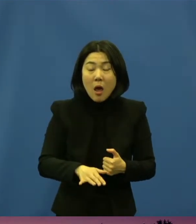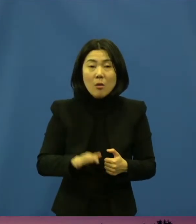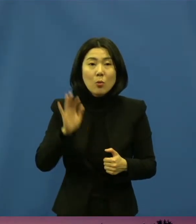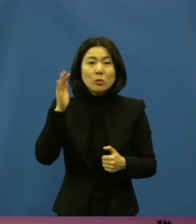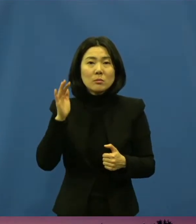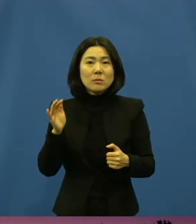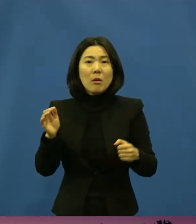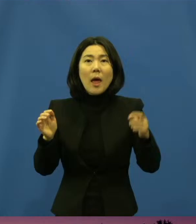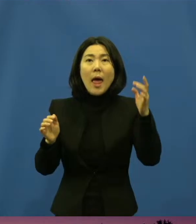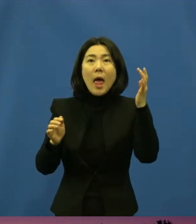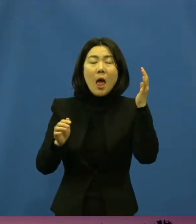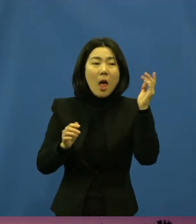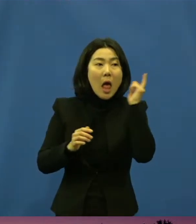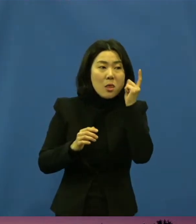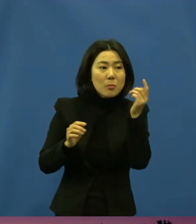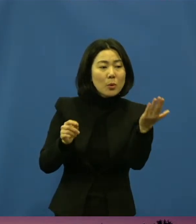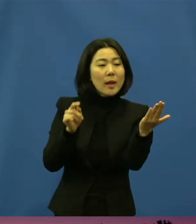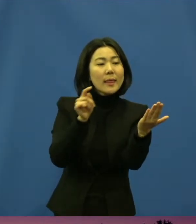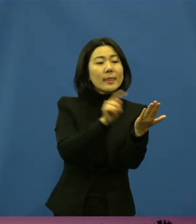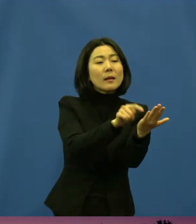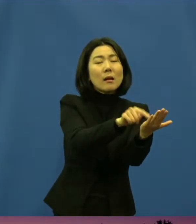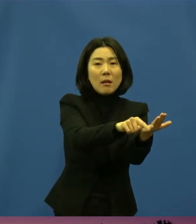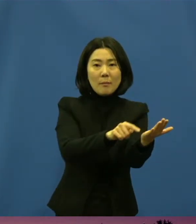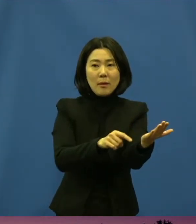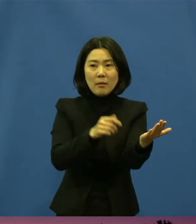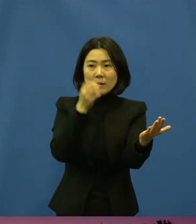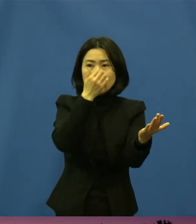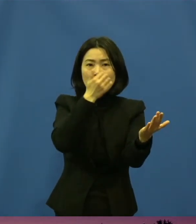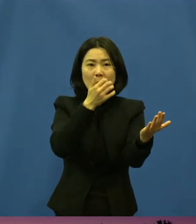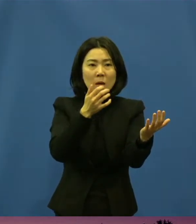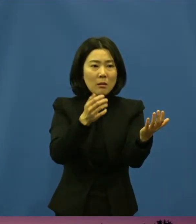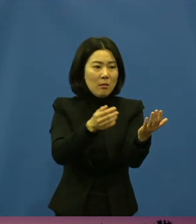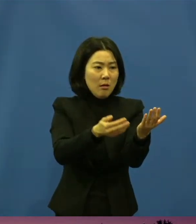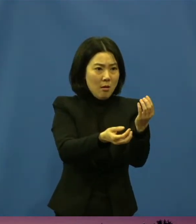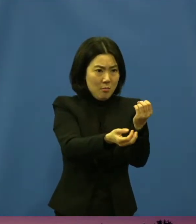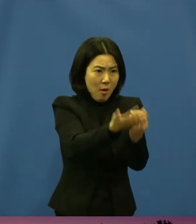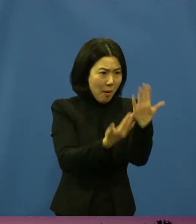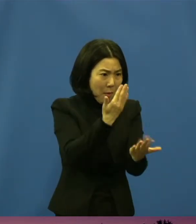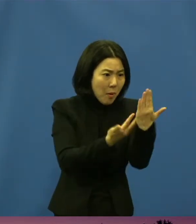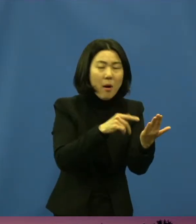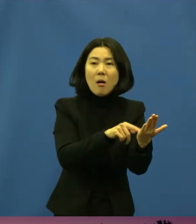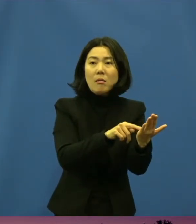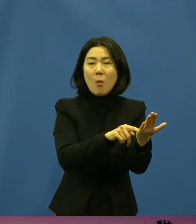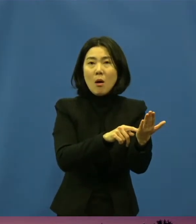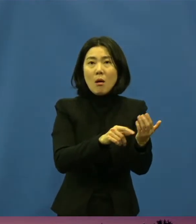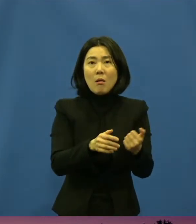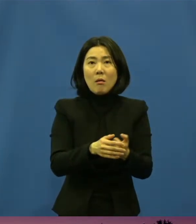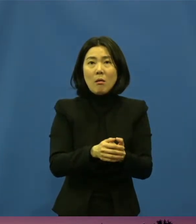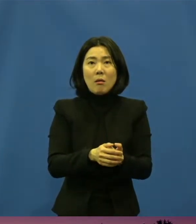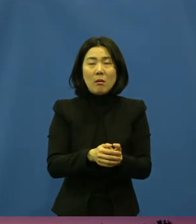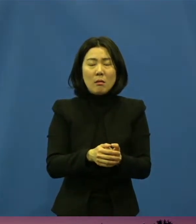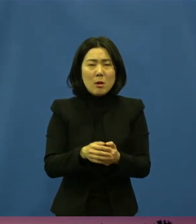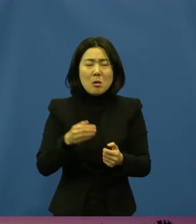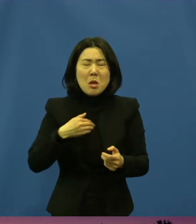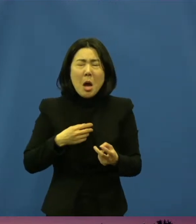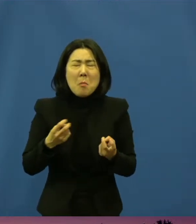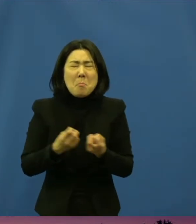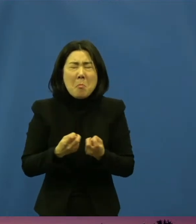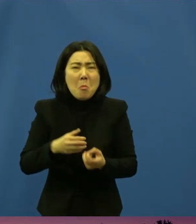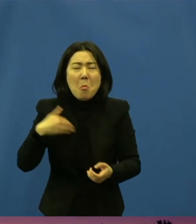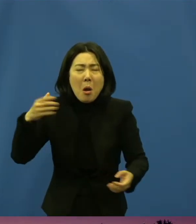있어요. 원터치예요. 원터치. 어디 헤맬 것도 없어. 그냥